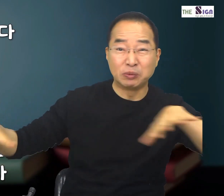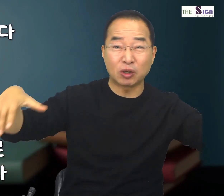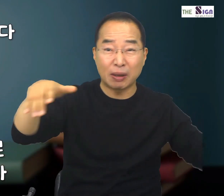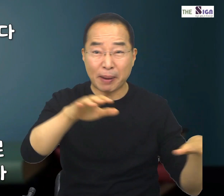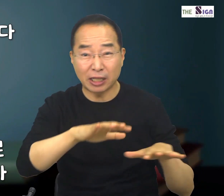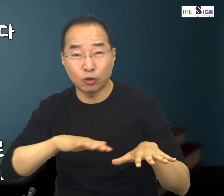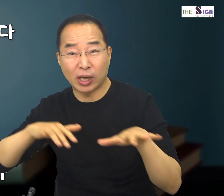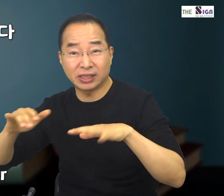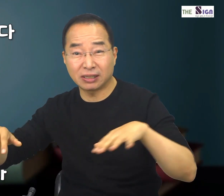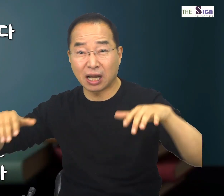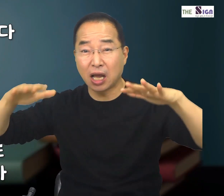엄청나게 파도가 치다가